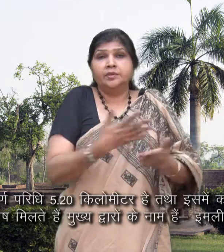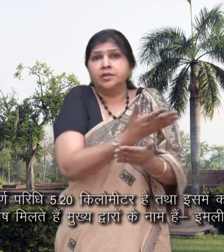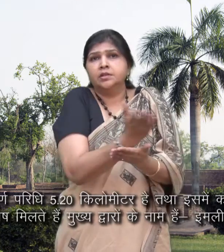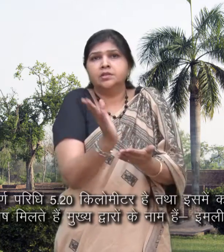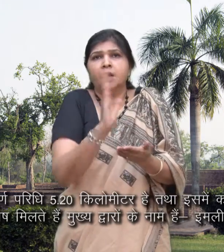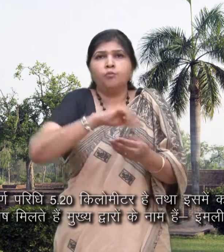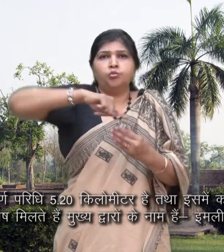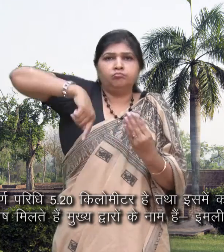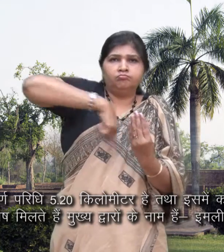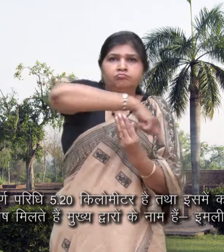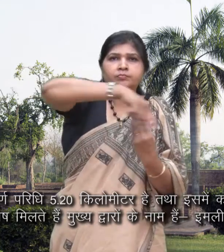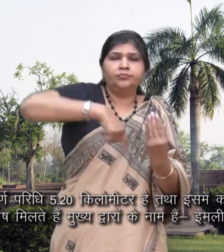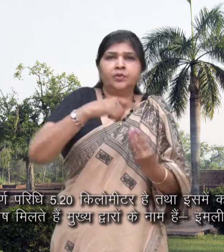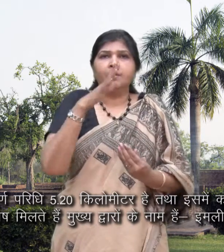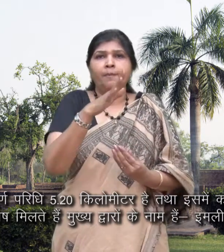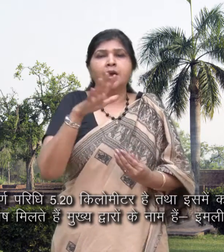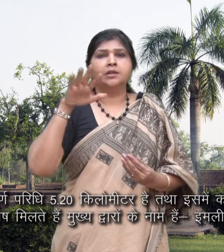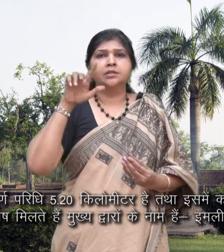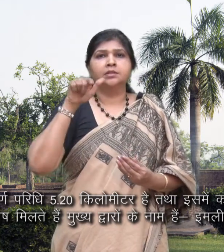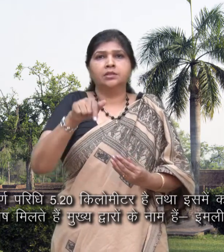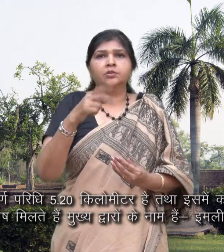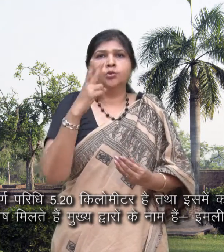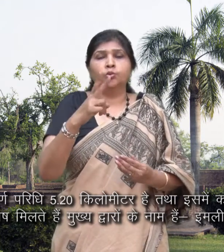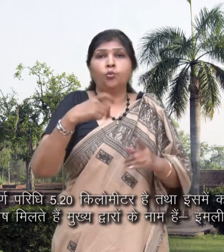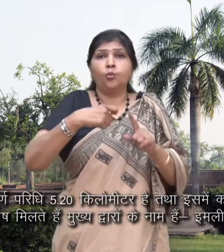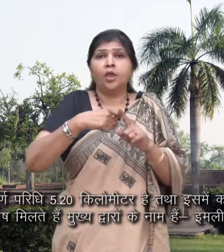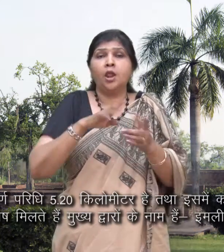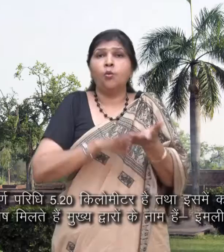इसकी संपूर्ण परिधि 5.2 किलोमीटर है